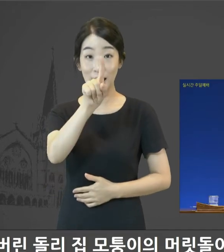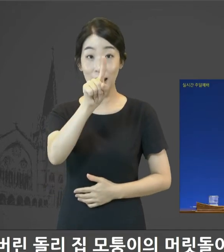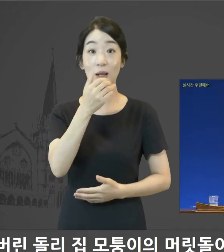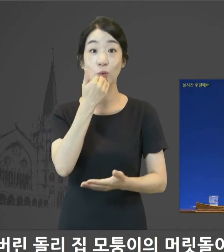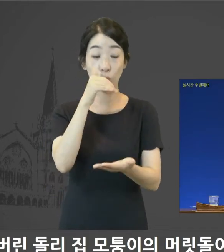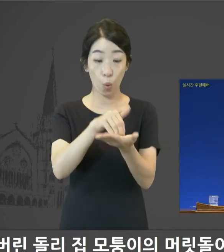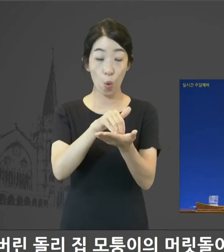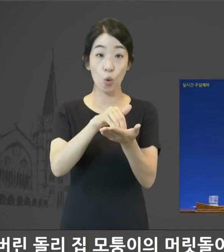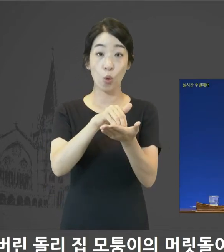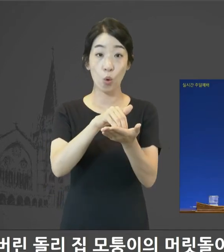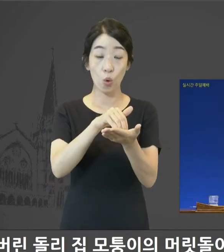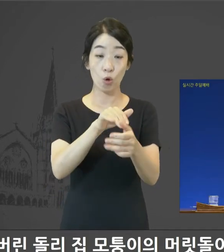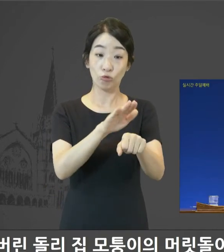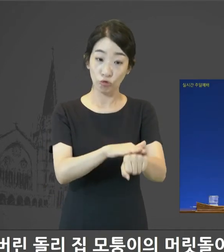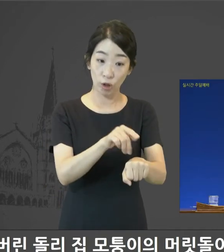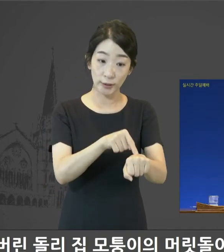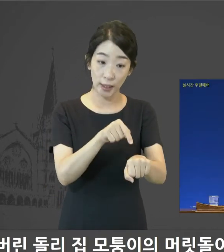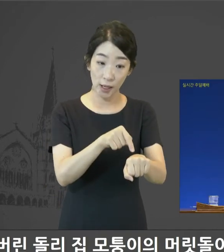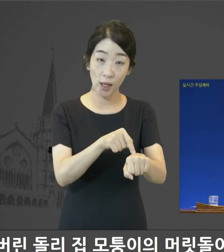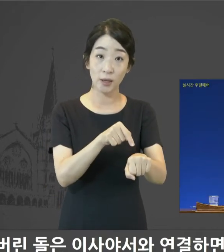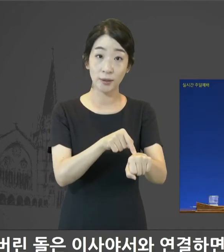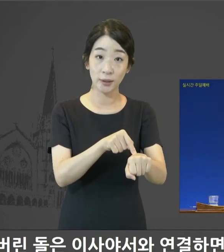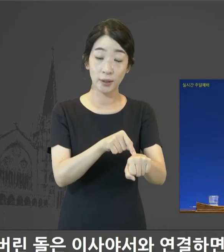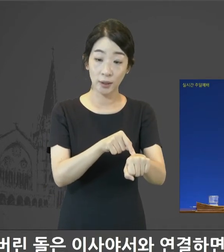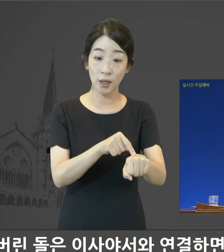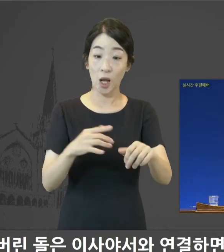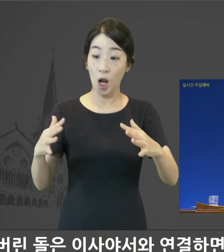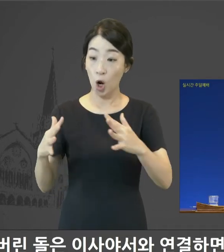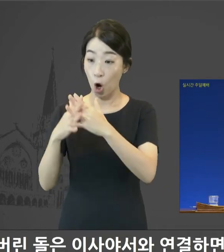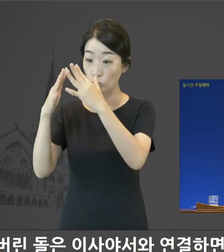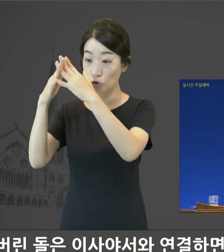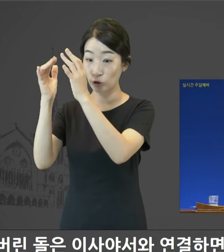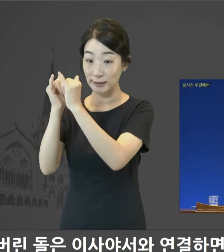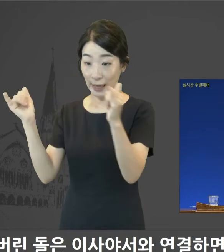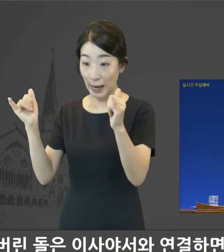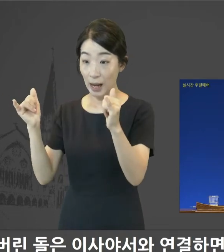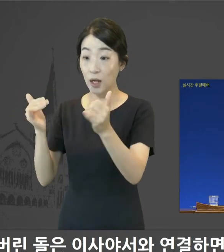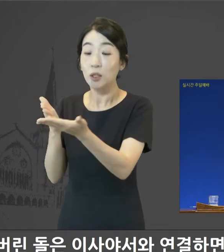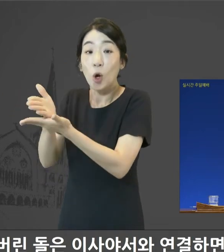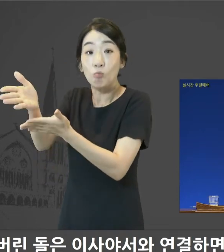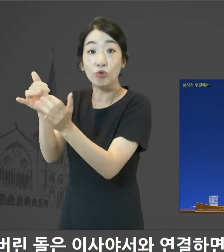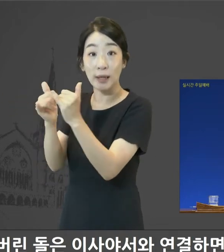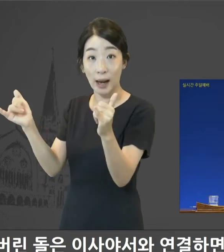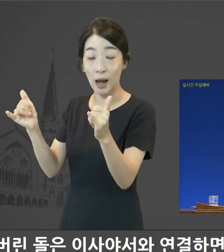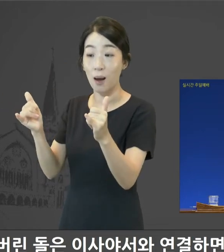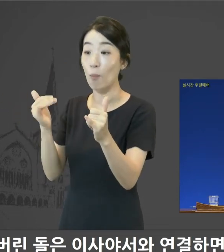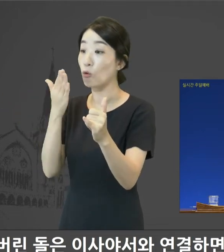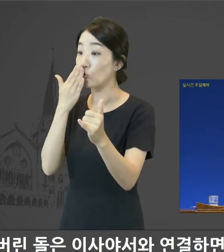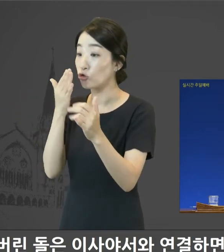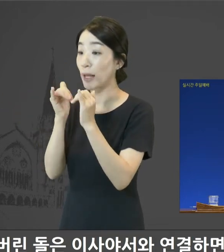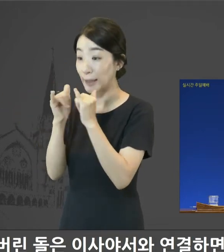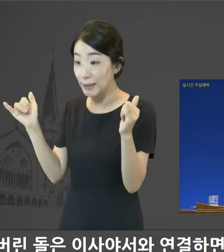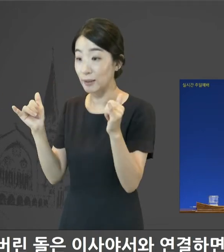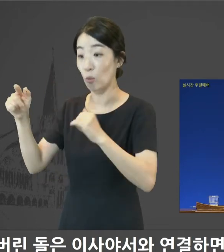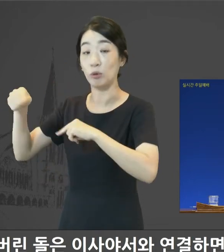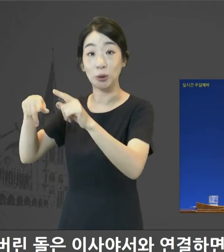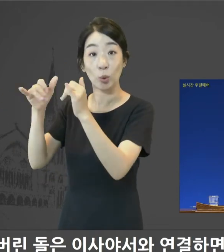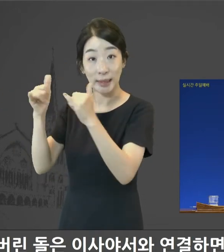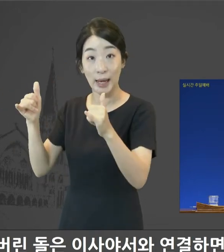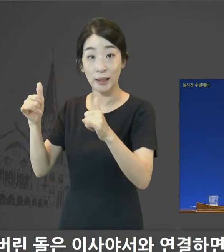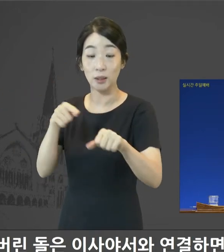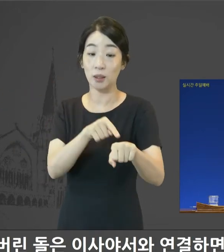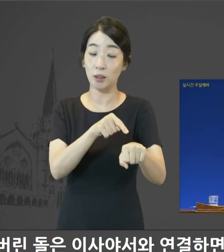돌을 당시에 건축자, 가장 전문가, 유대인, 지도자, 이